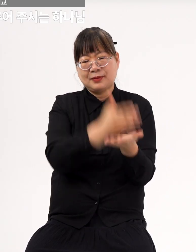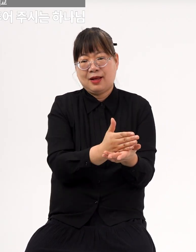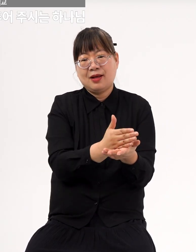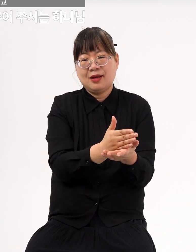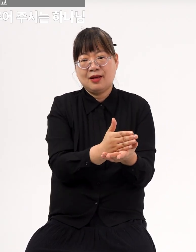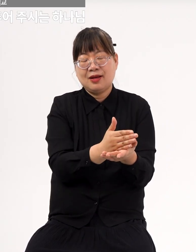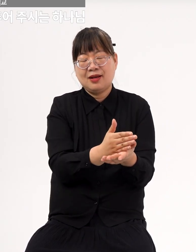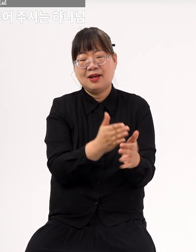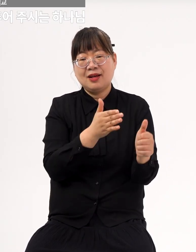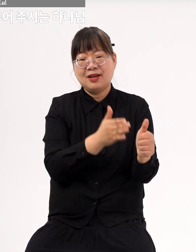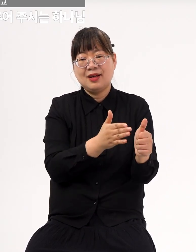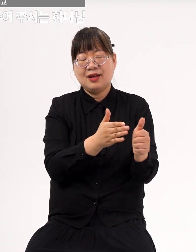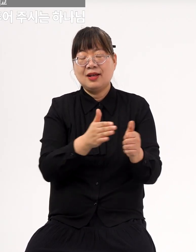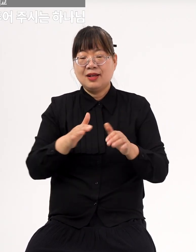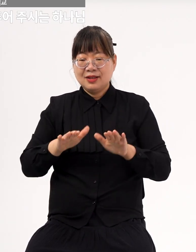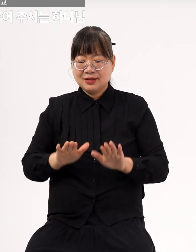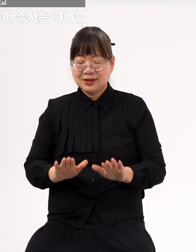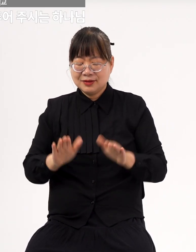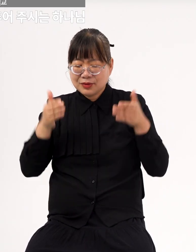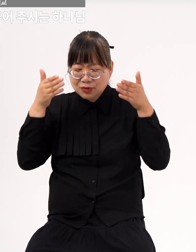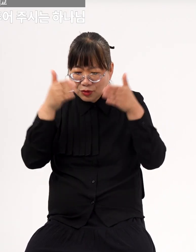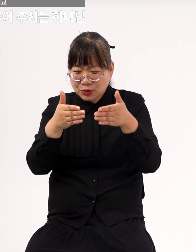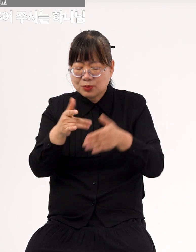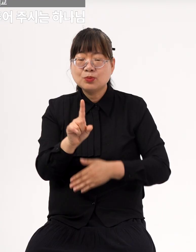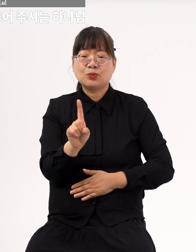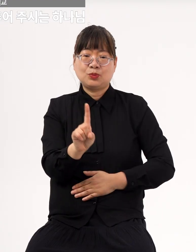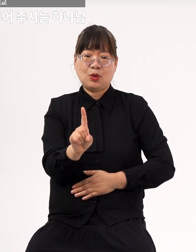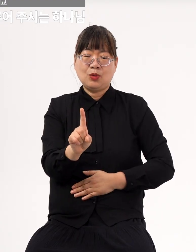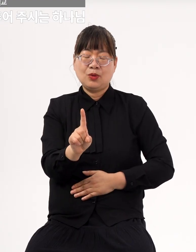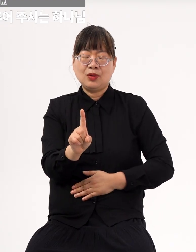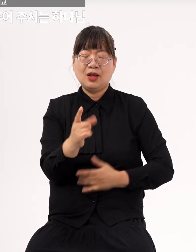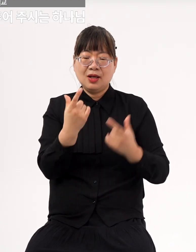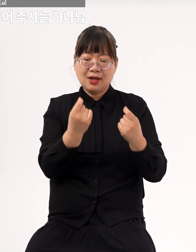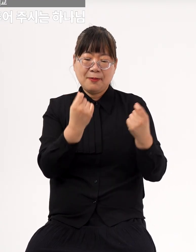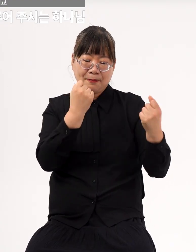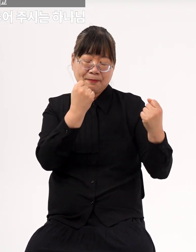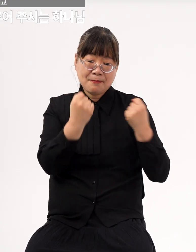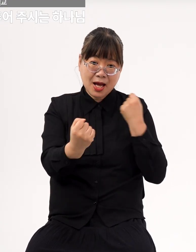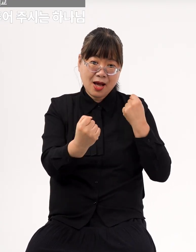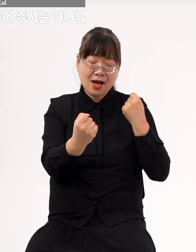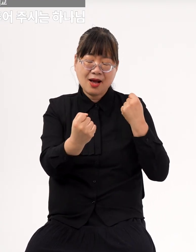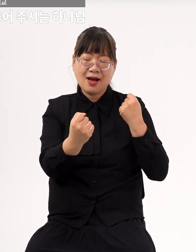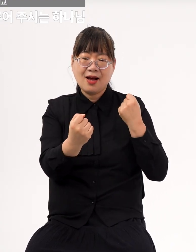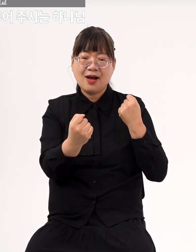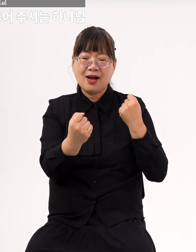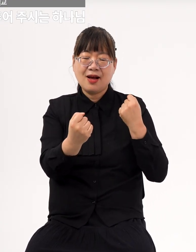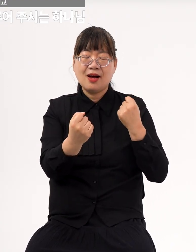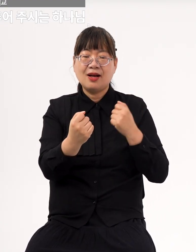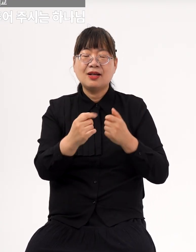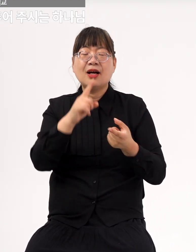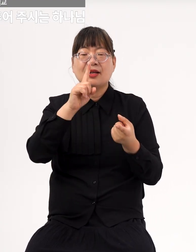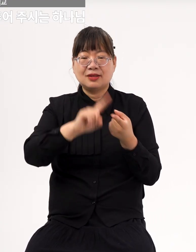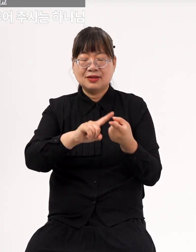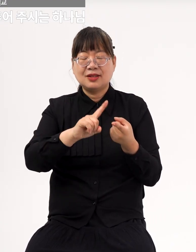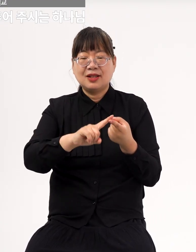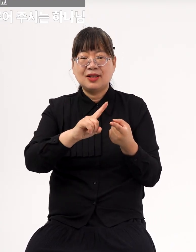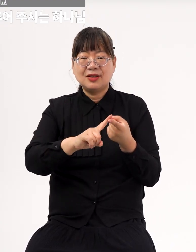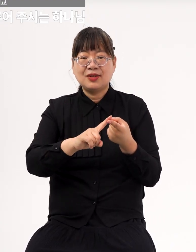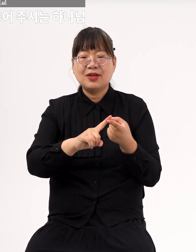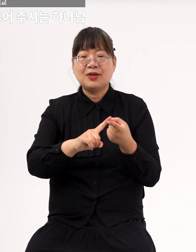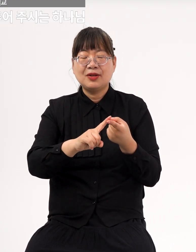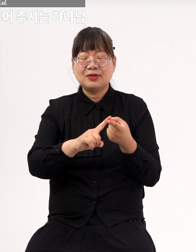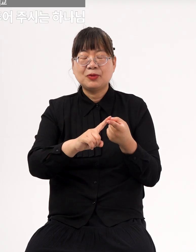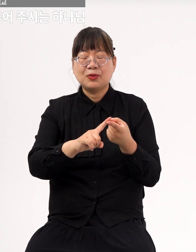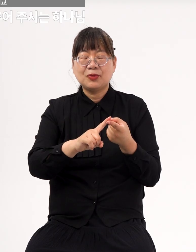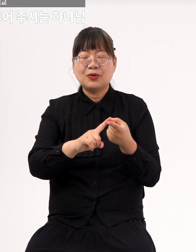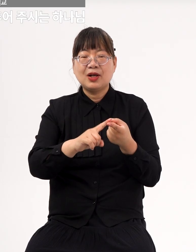됩니다. 여기서 우리가 주목할 것은 그럼에도 불구하고 그걸 그대로